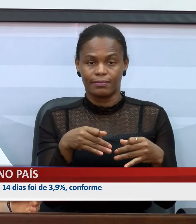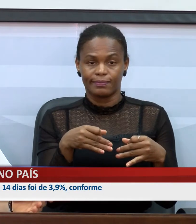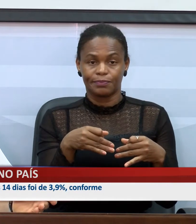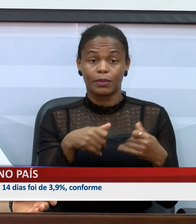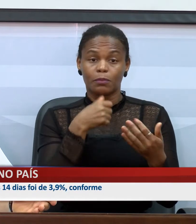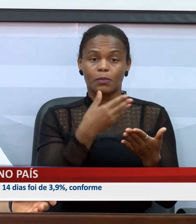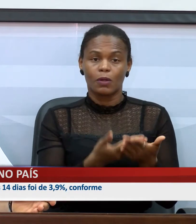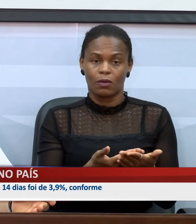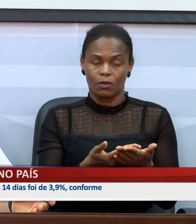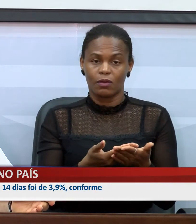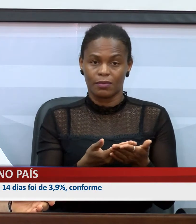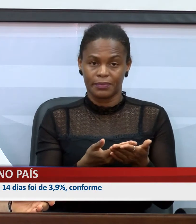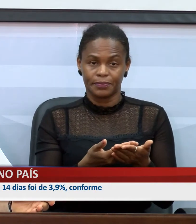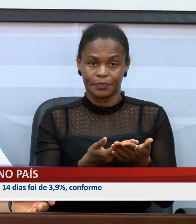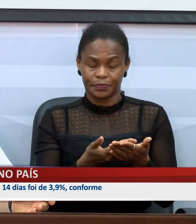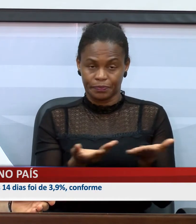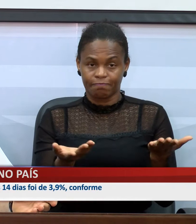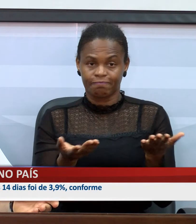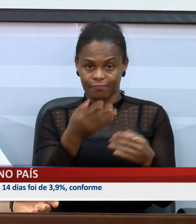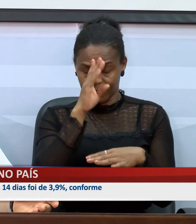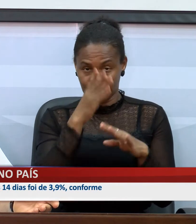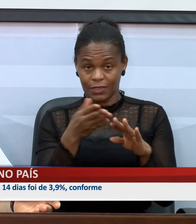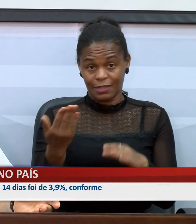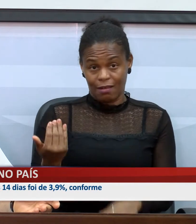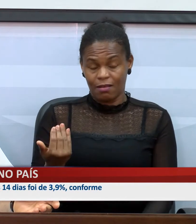Os óbitos que aconteceram,